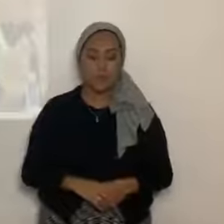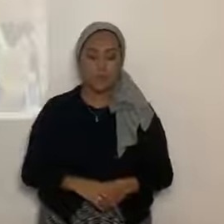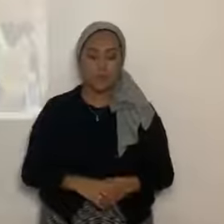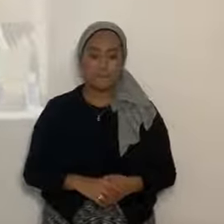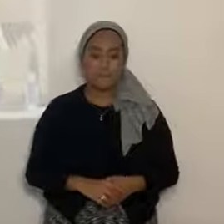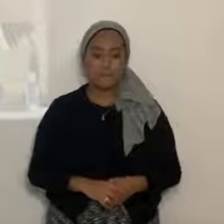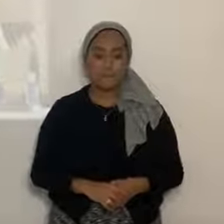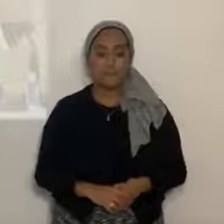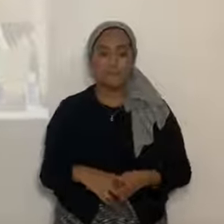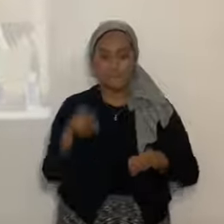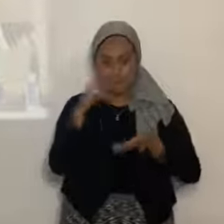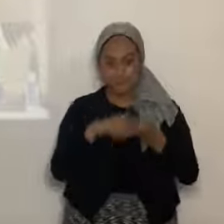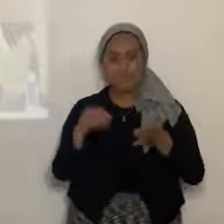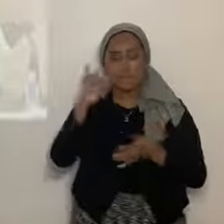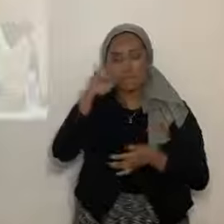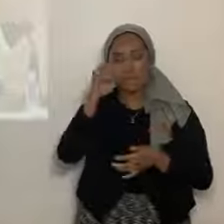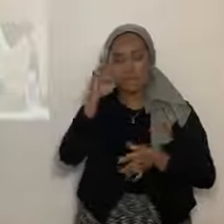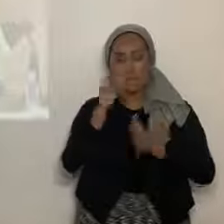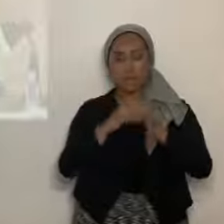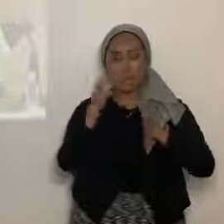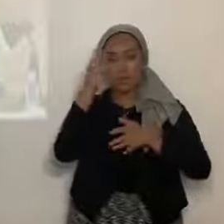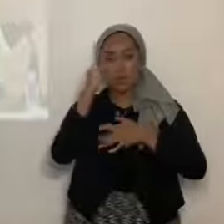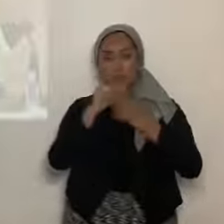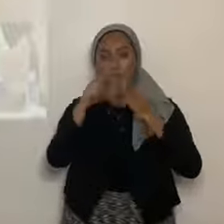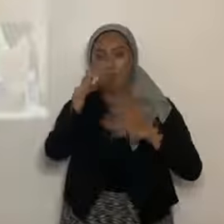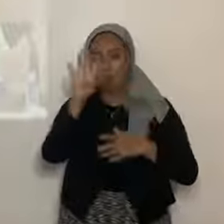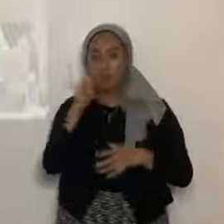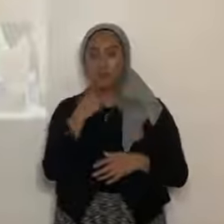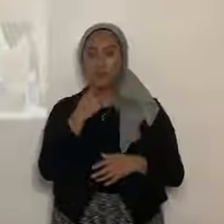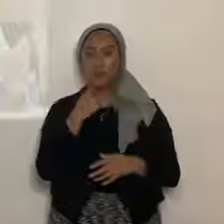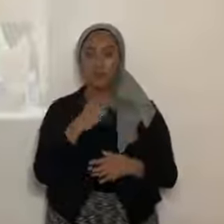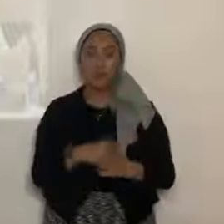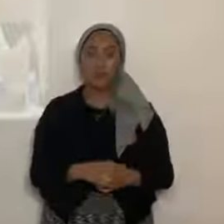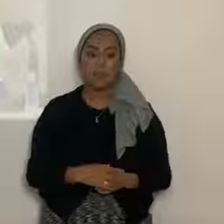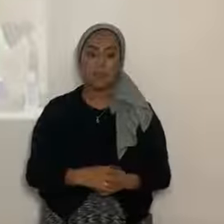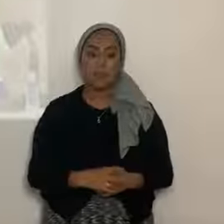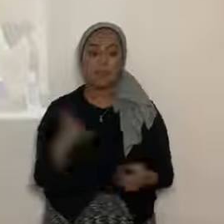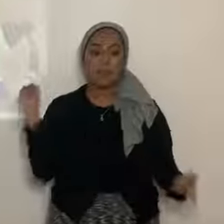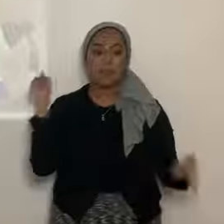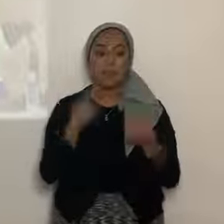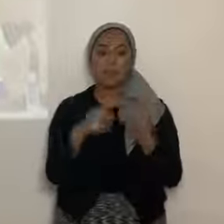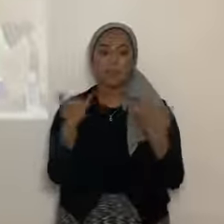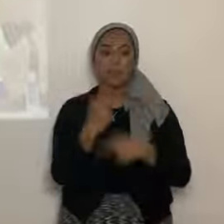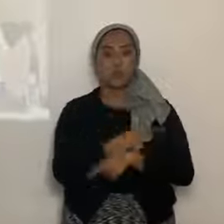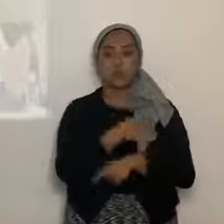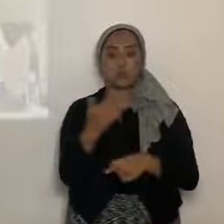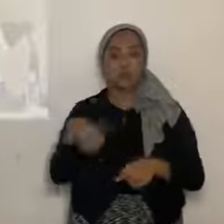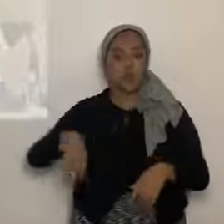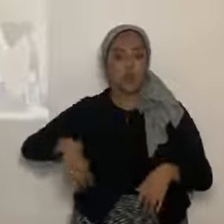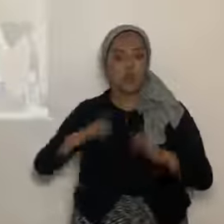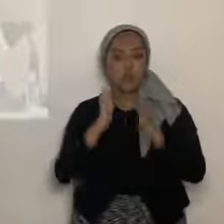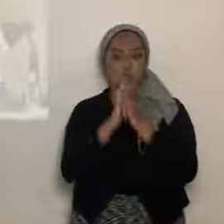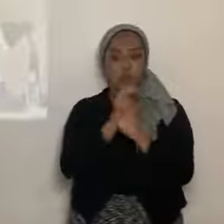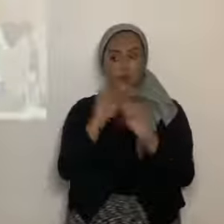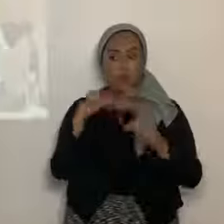24. Vamos para allá. Juan 16, verso 24 dice: hasta ahora nada habéis pedido en mi nombre. Pedid